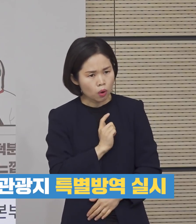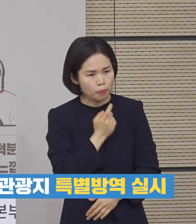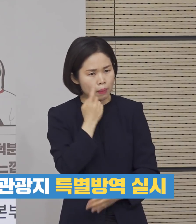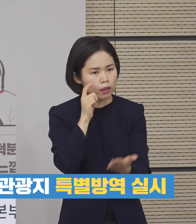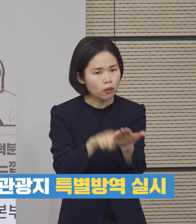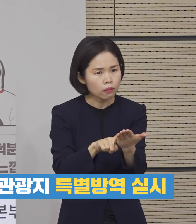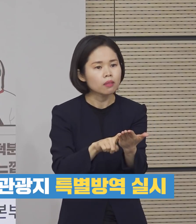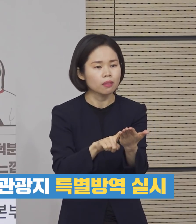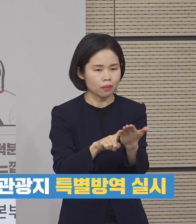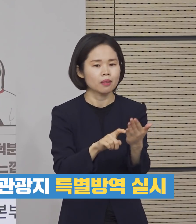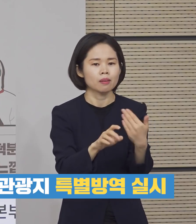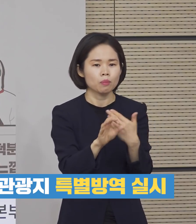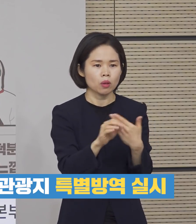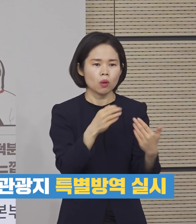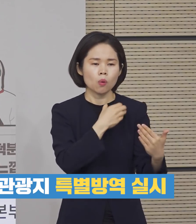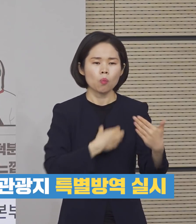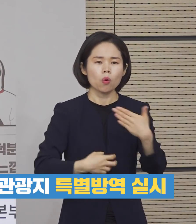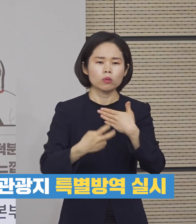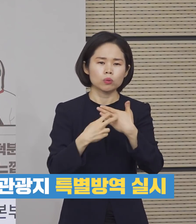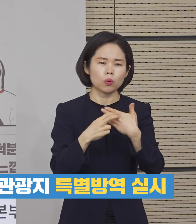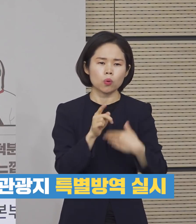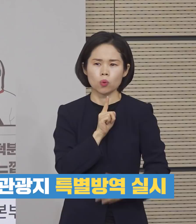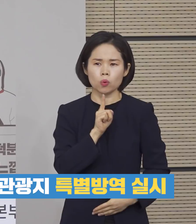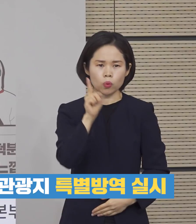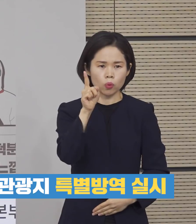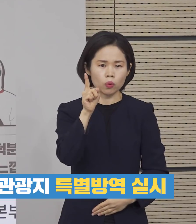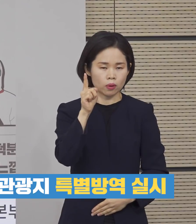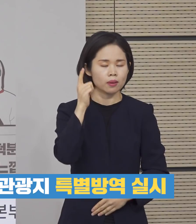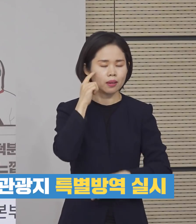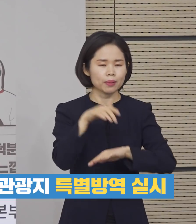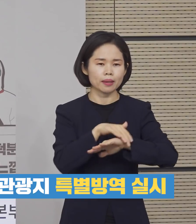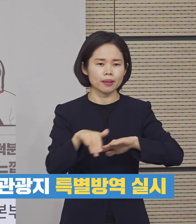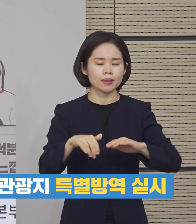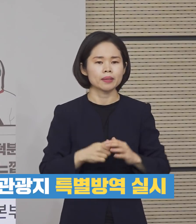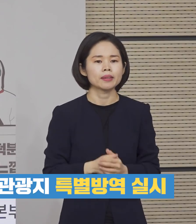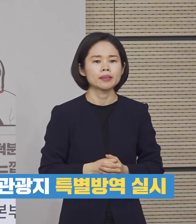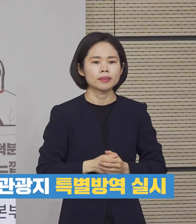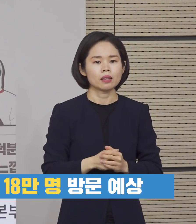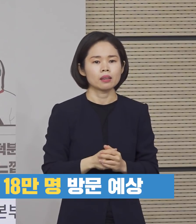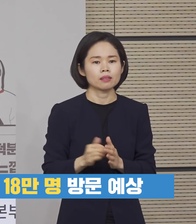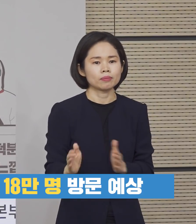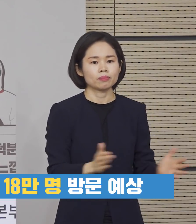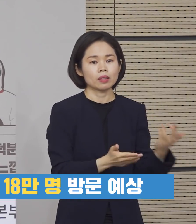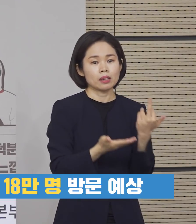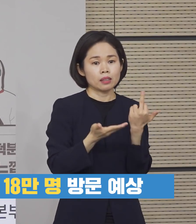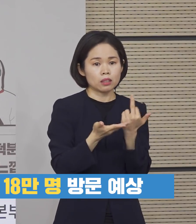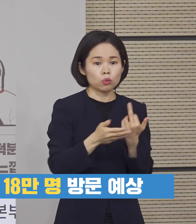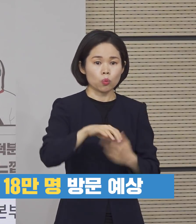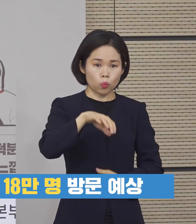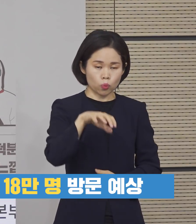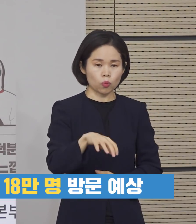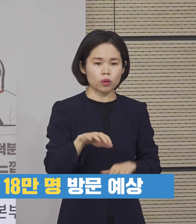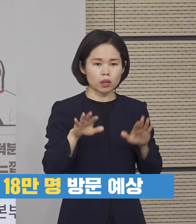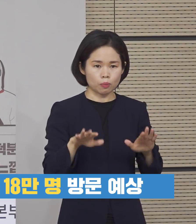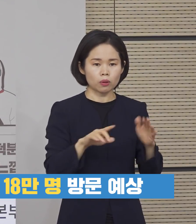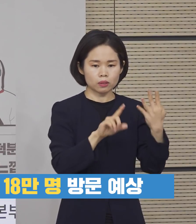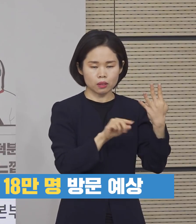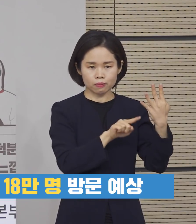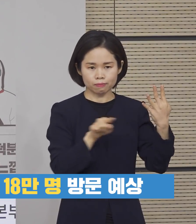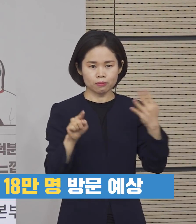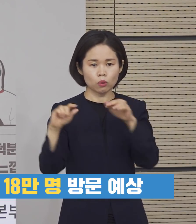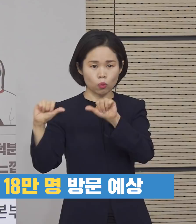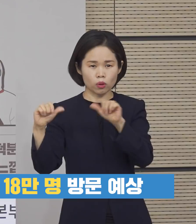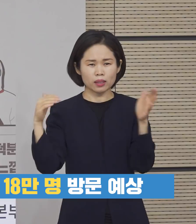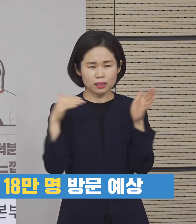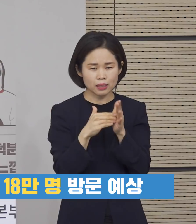확인하고 유증상자가 있을 경우에는 관할 보건소로 통보할 계획입니다. 제주도는 이번 연휴 기간 동안